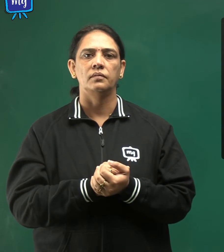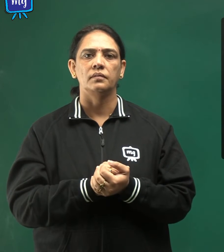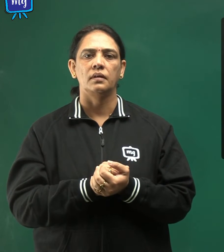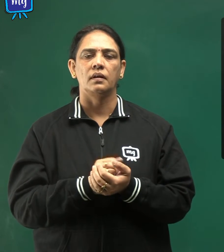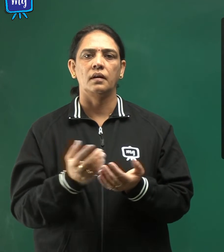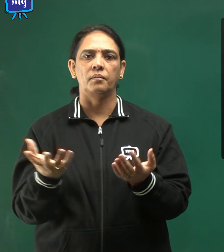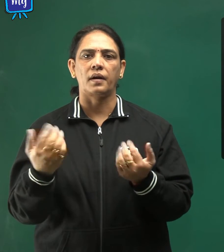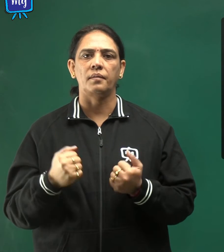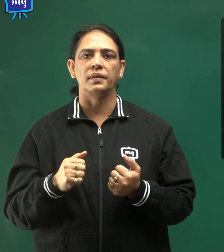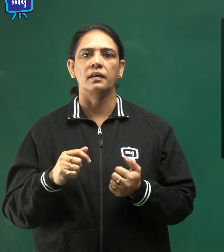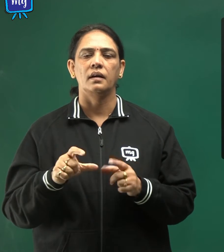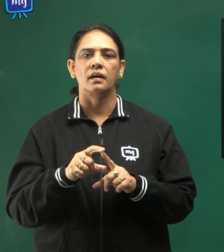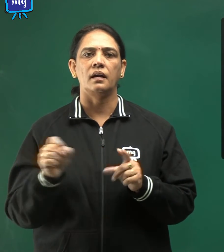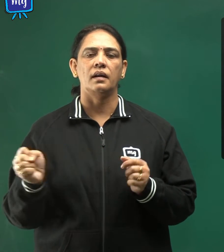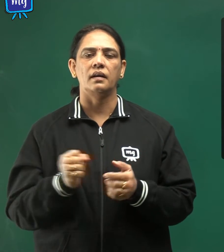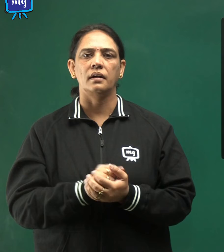प्राप्त करने की